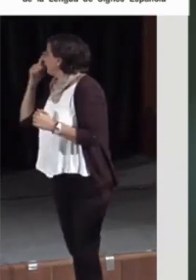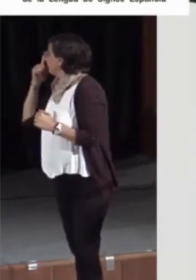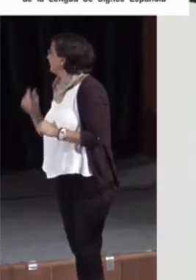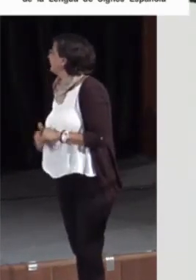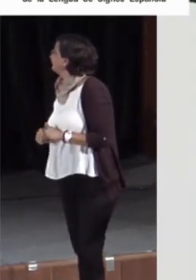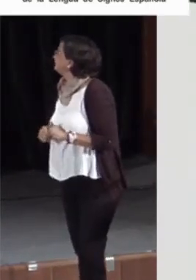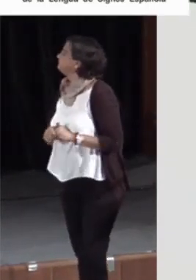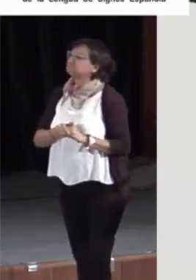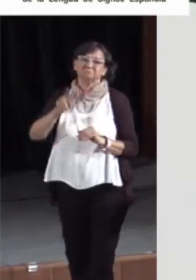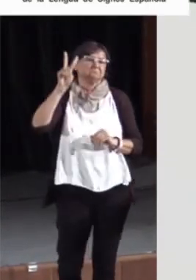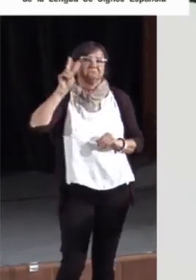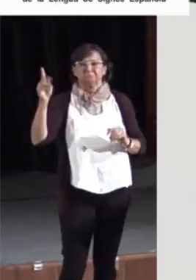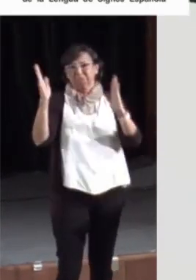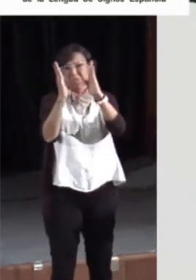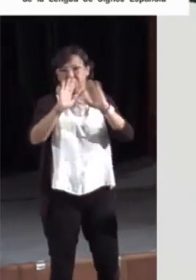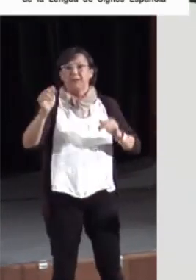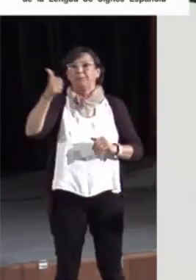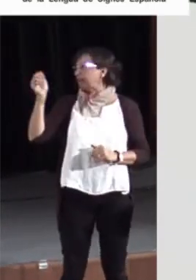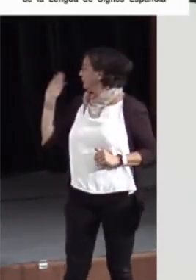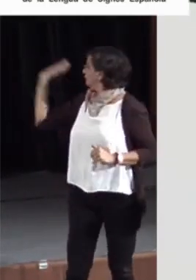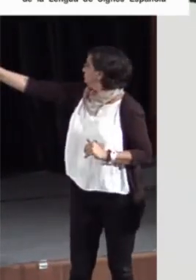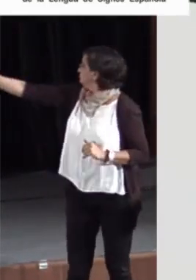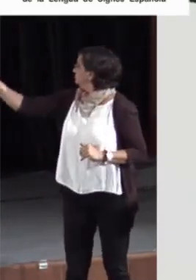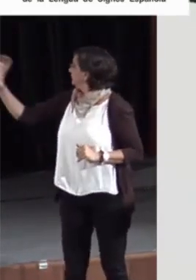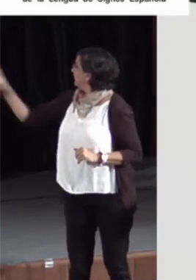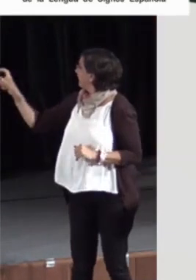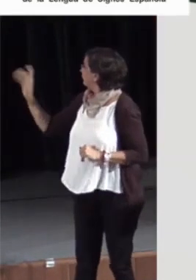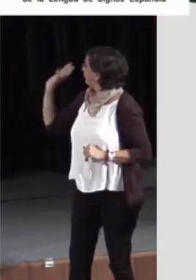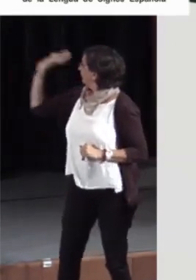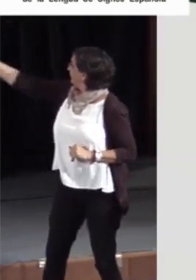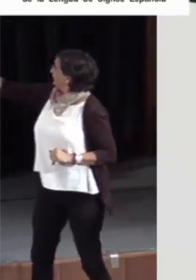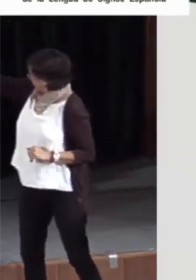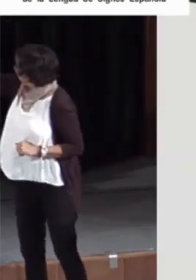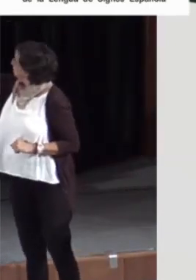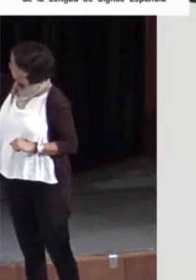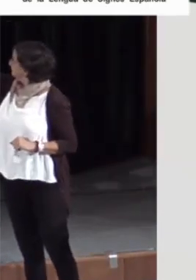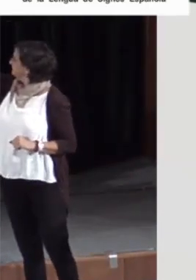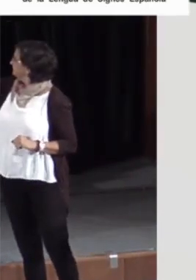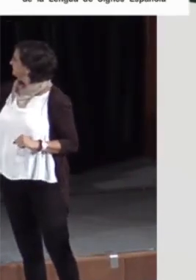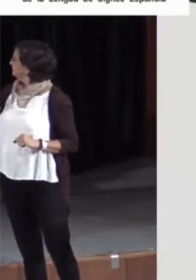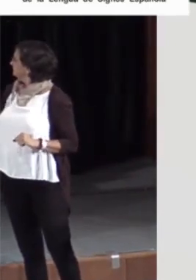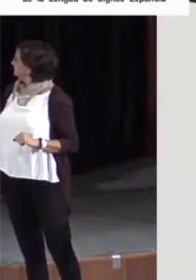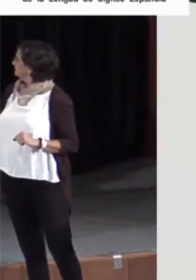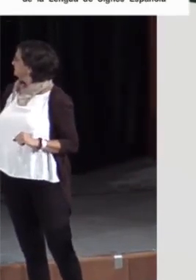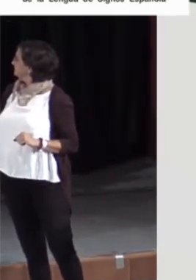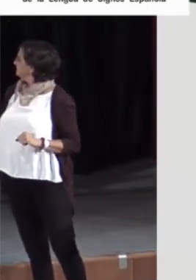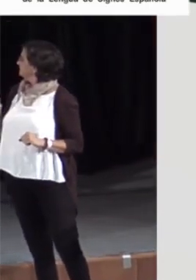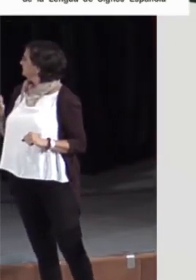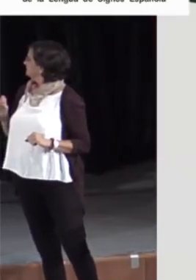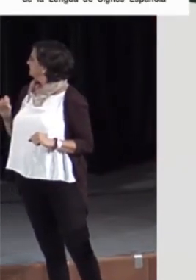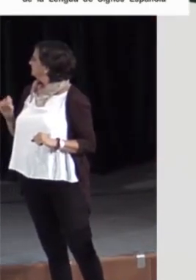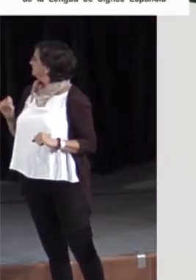sabéis, requieren de más tiempo. Pero bueno, voy a comenzar y veis la primera